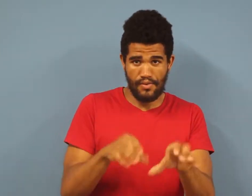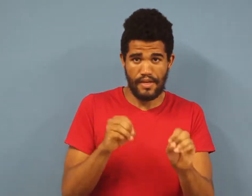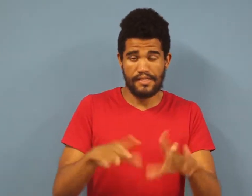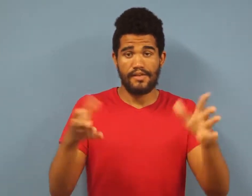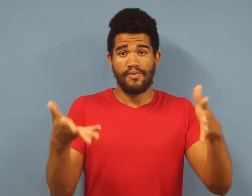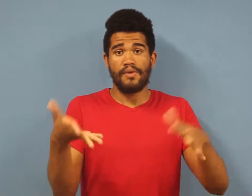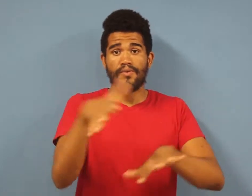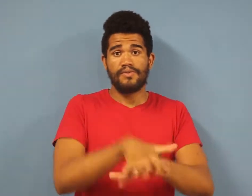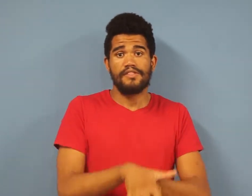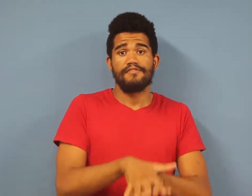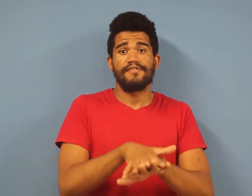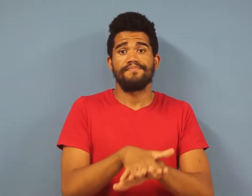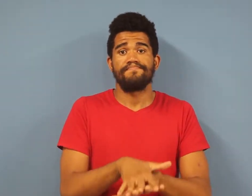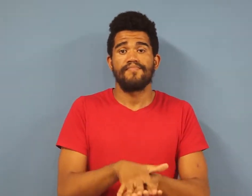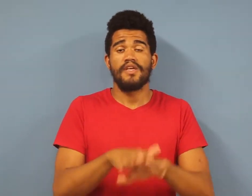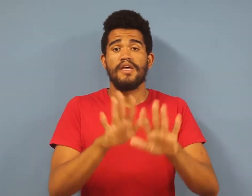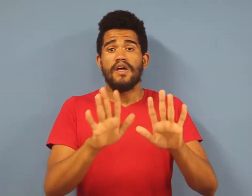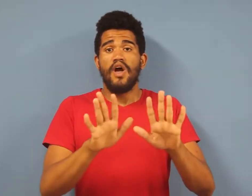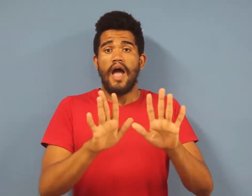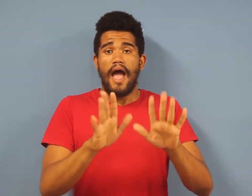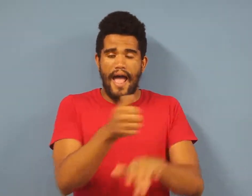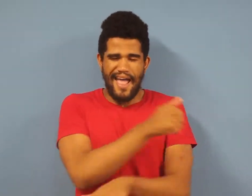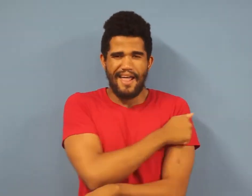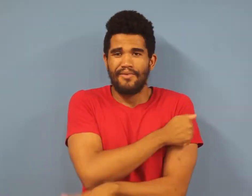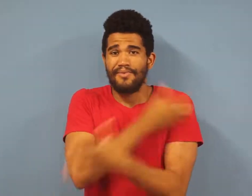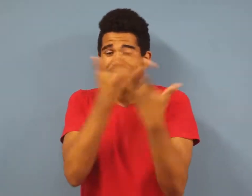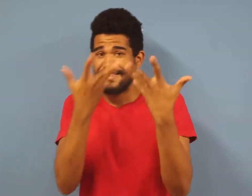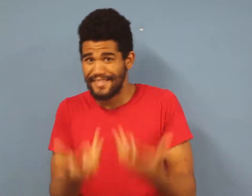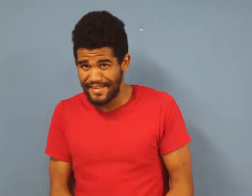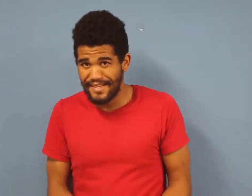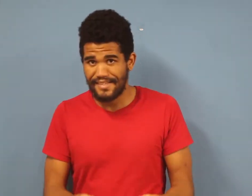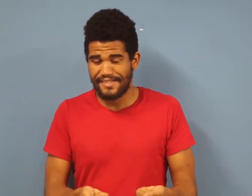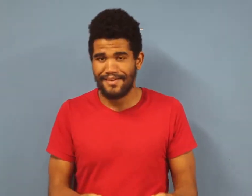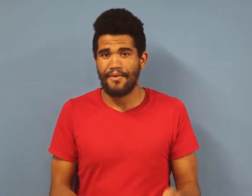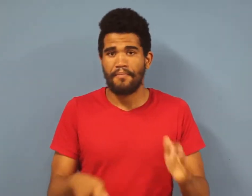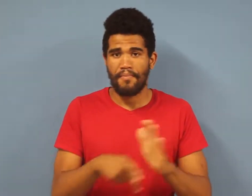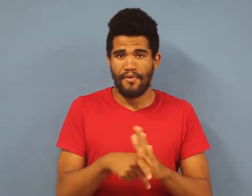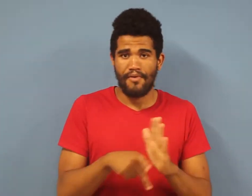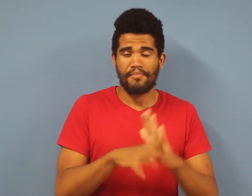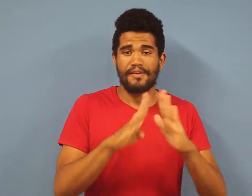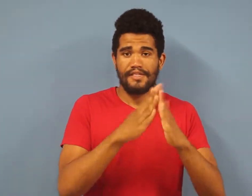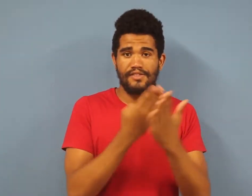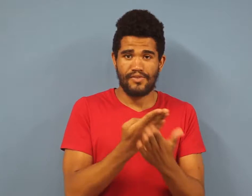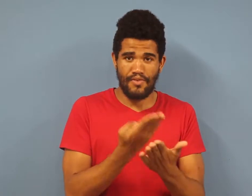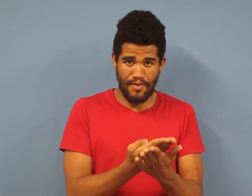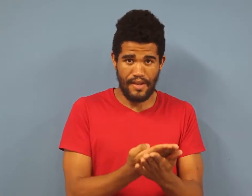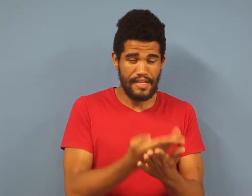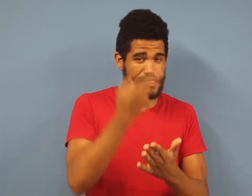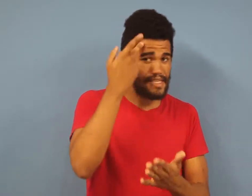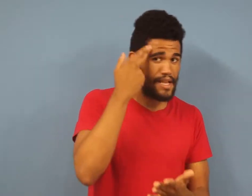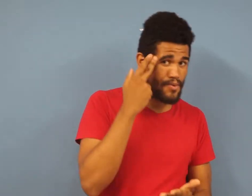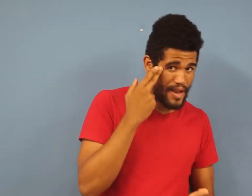o recebimento de discentes público-alvo da educação especial nas escolas regulares é intercomumente